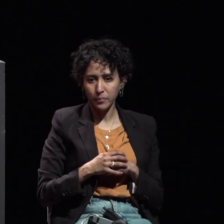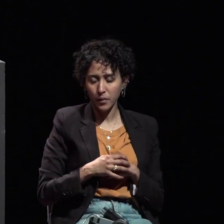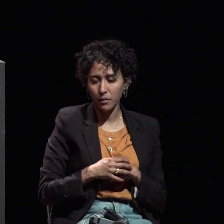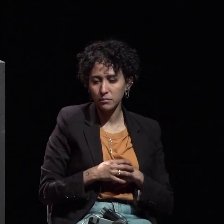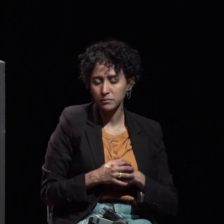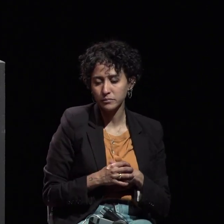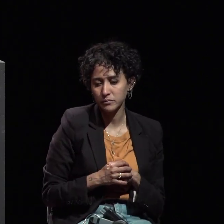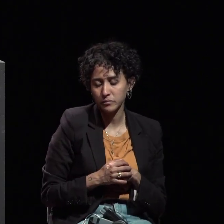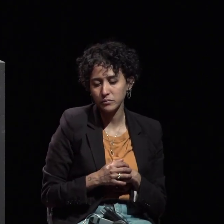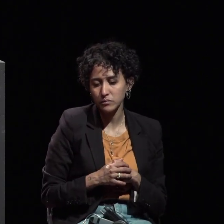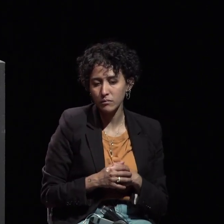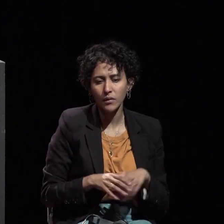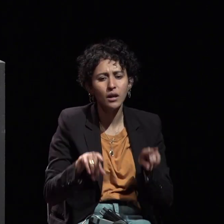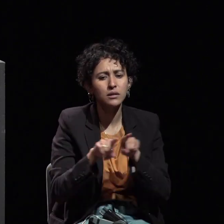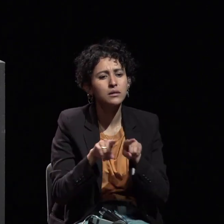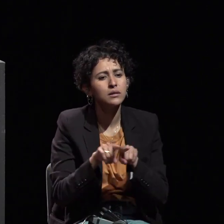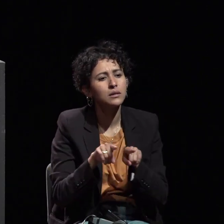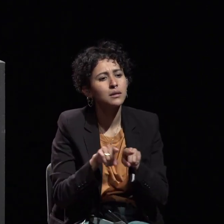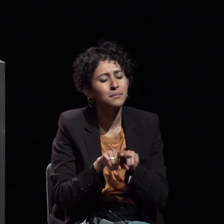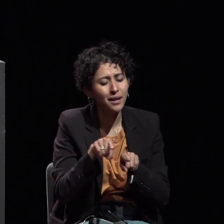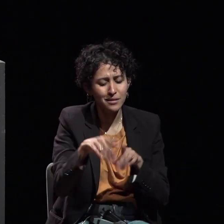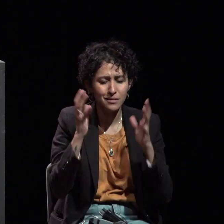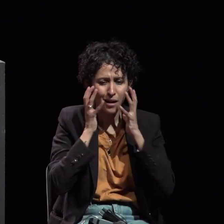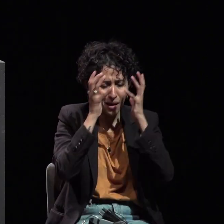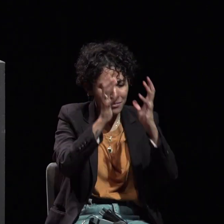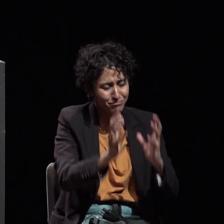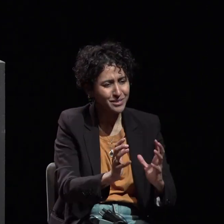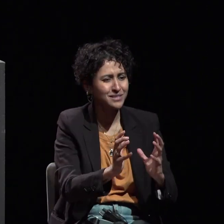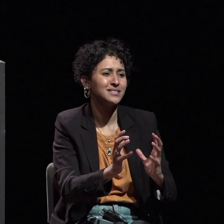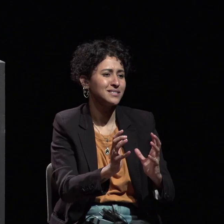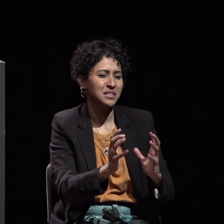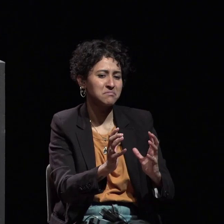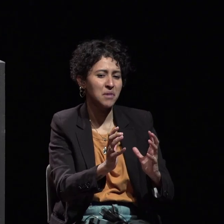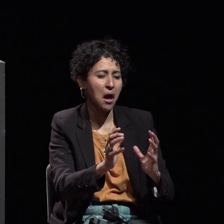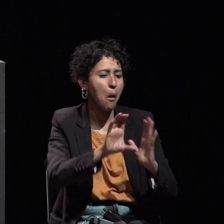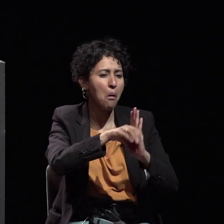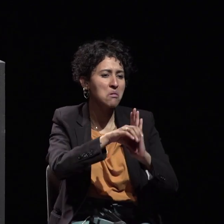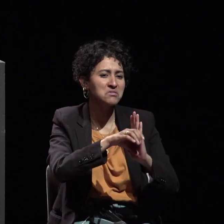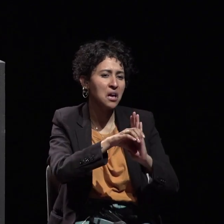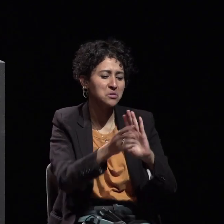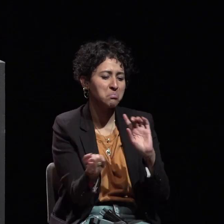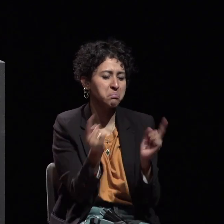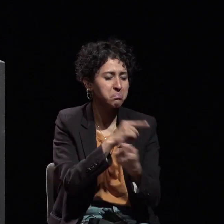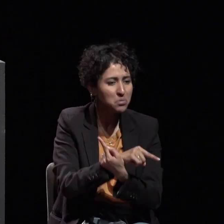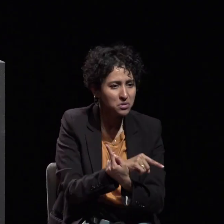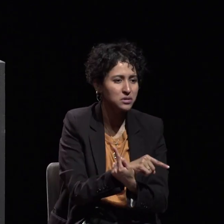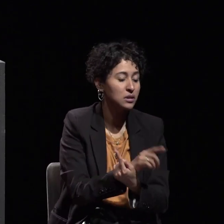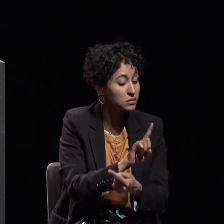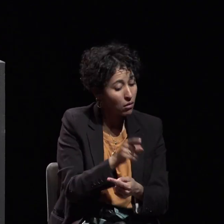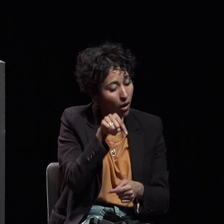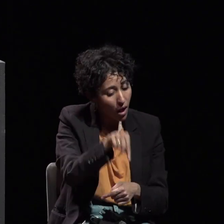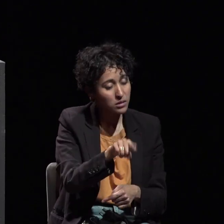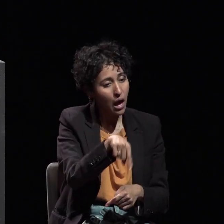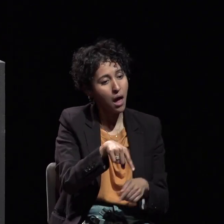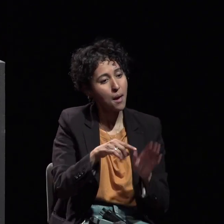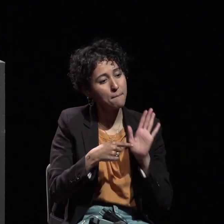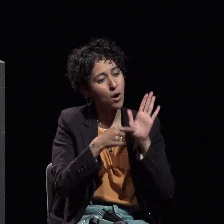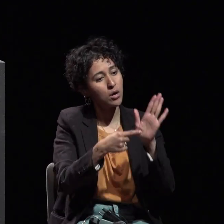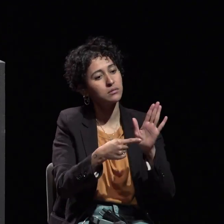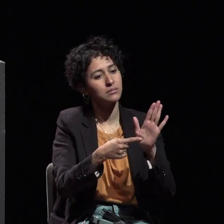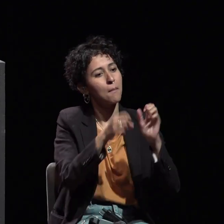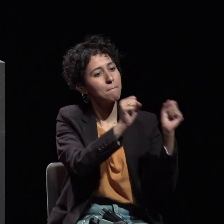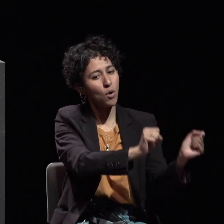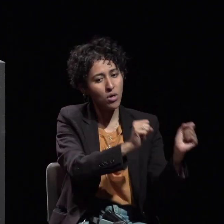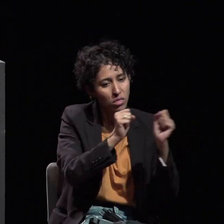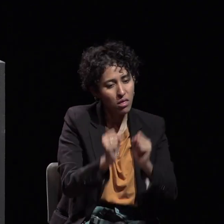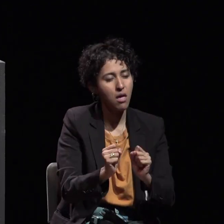Shuar, né, que antes conceitualizava as tsantsa através de noções de força e de poder, né, vai se associar a noções políticas de